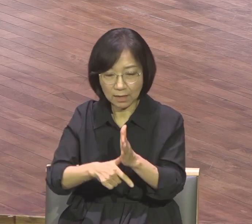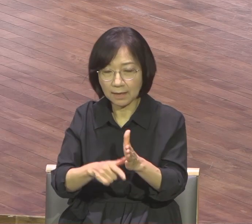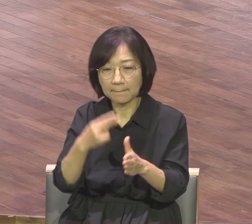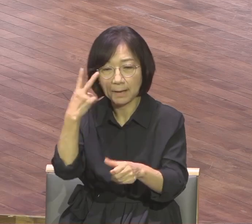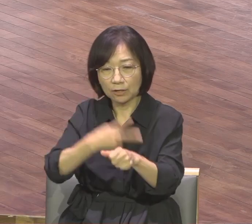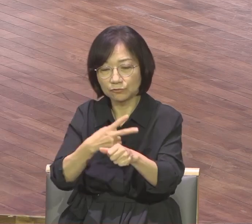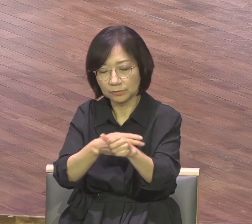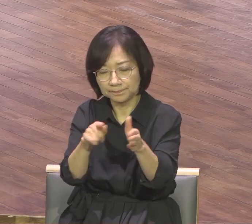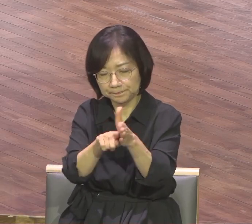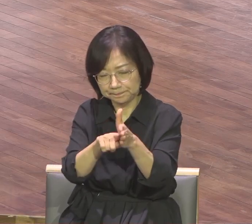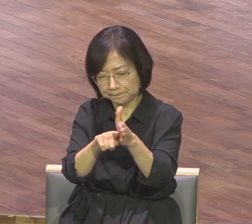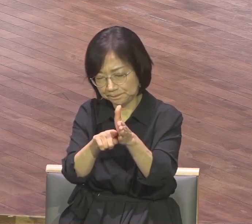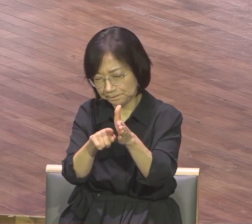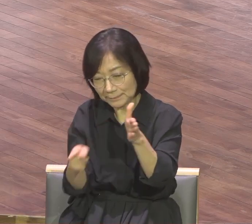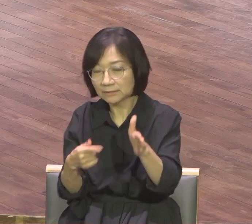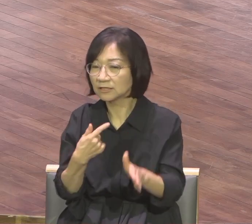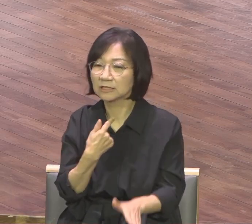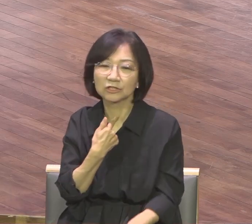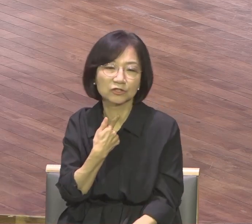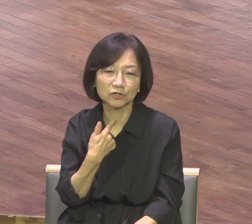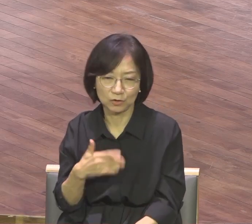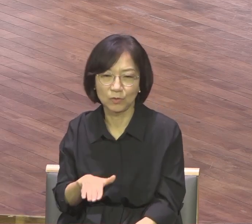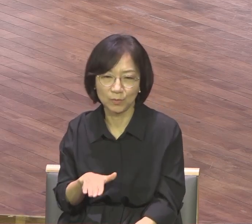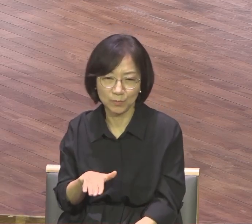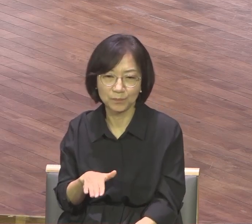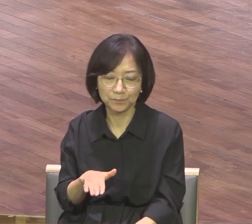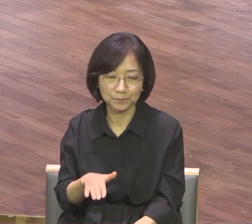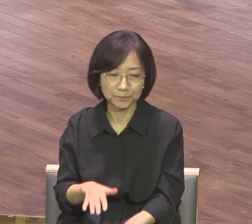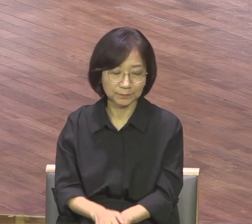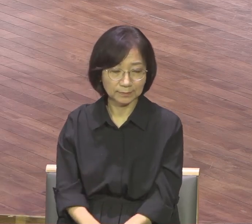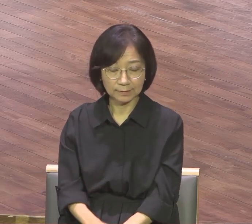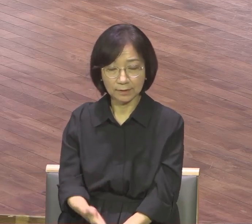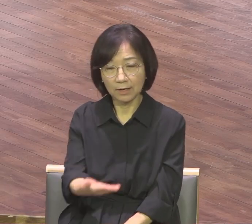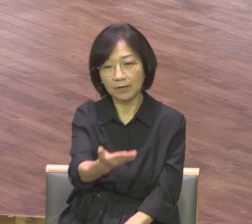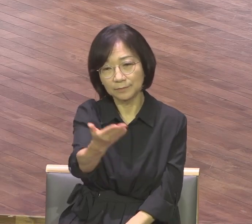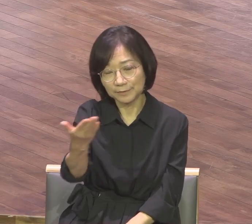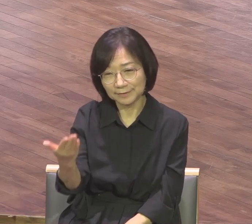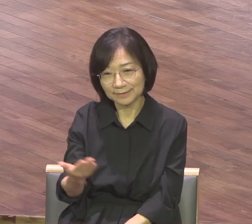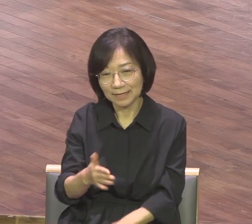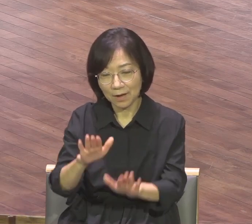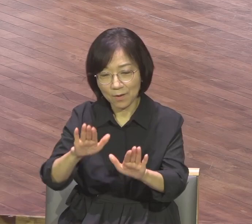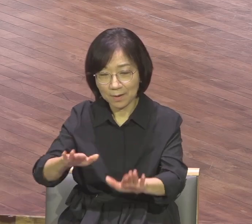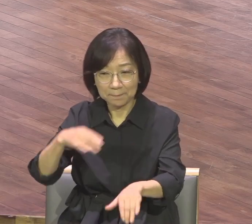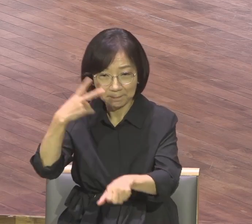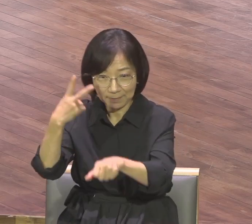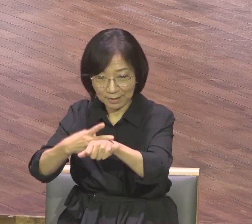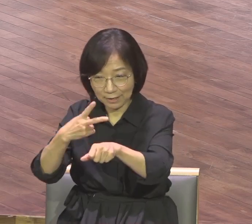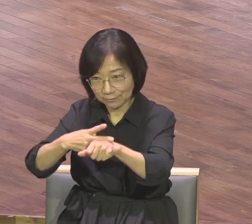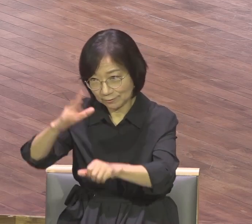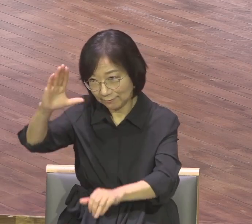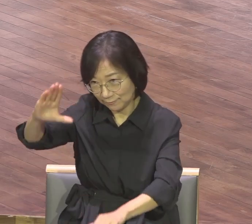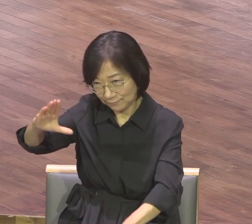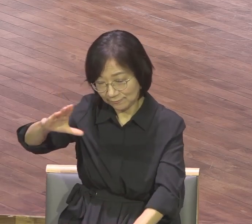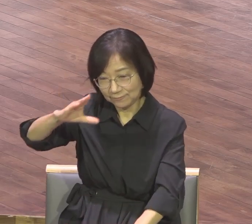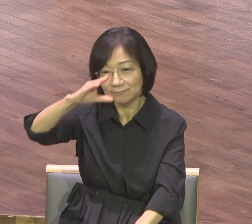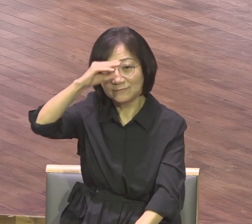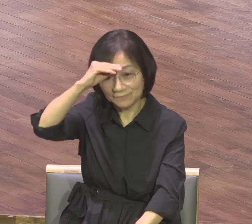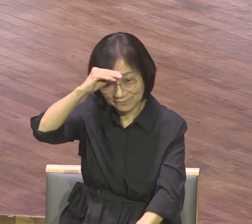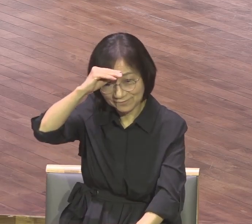않았어요. 여러분 오늘 본문 통해서 영계 모든 성도들 사도 바울처럼 주의